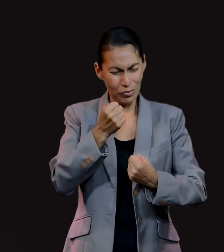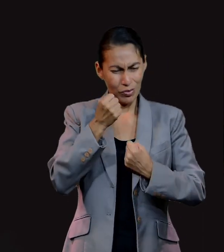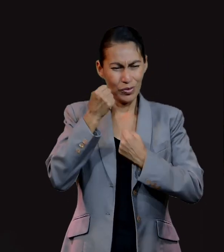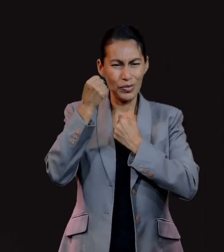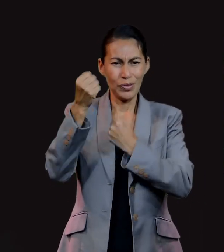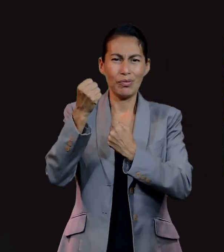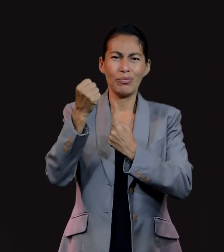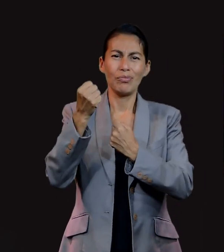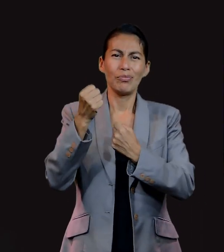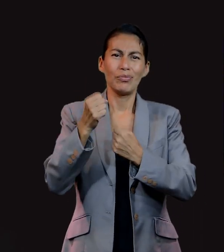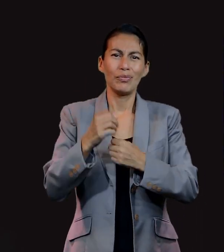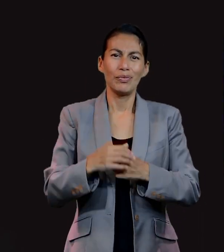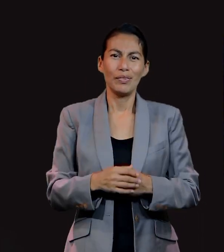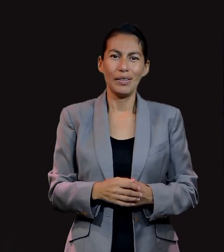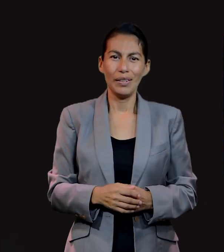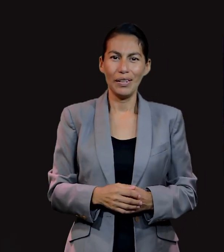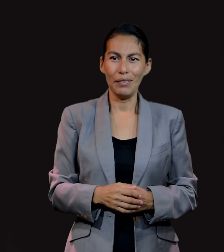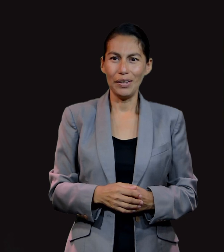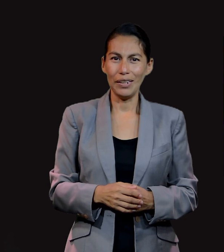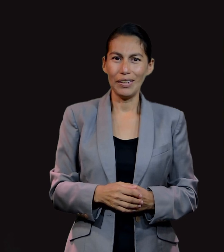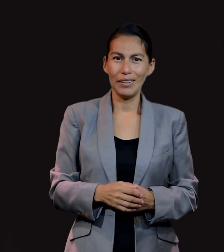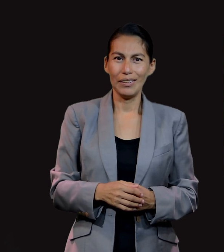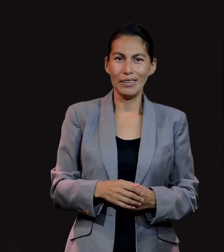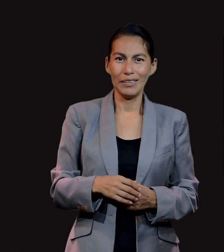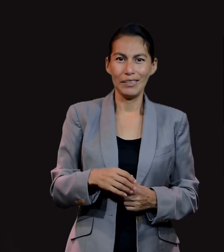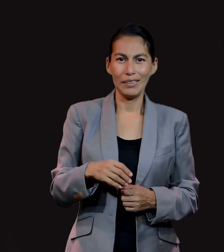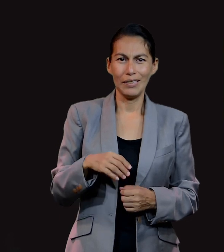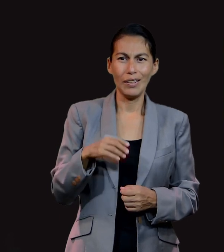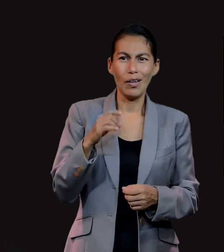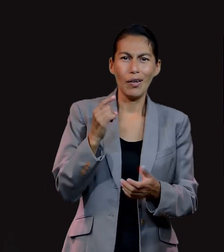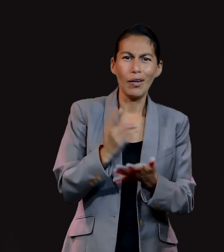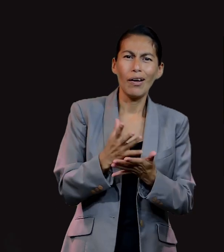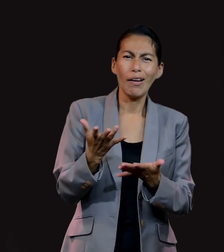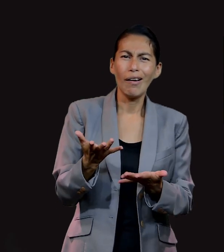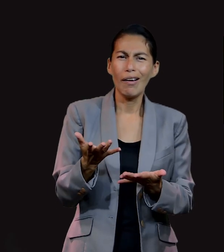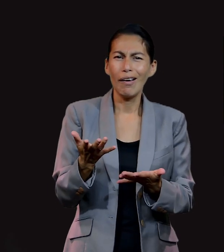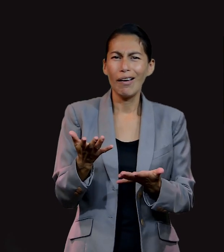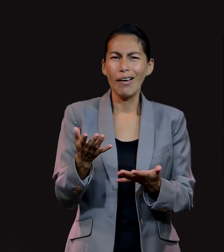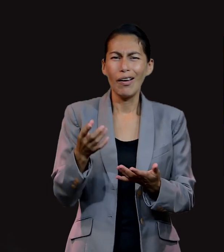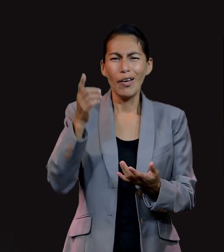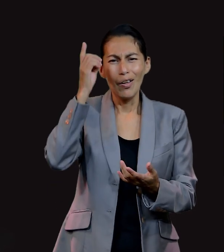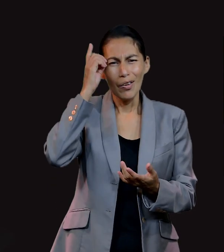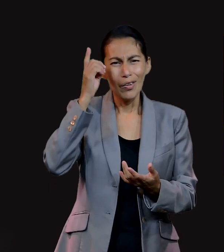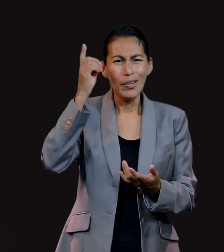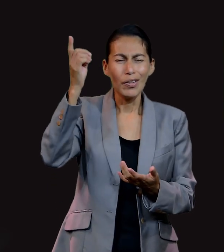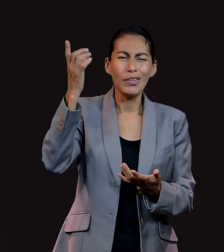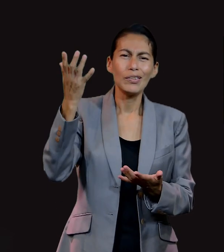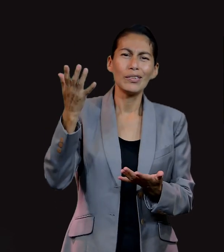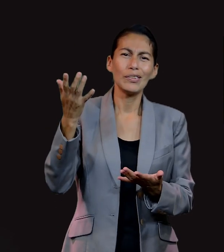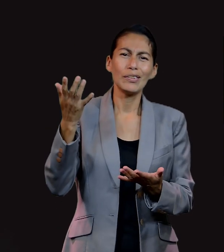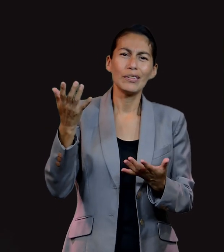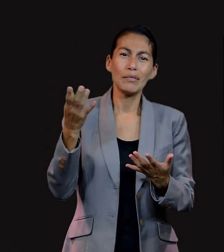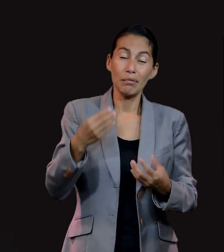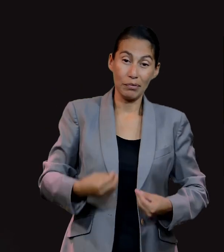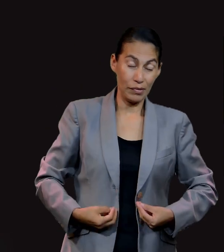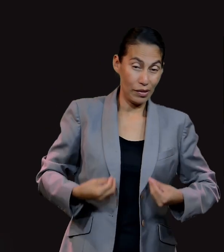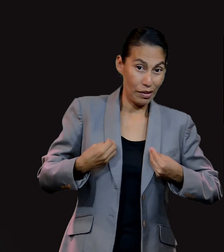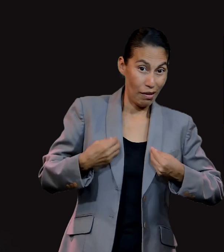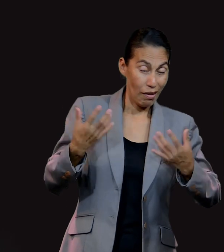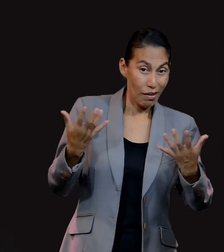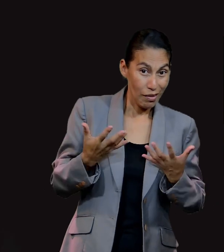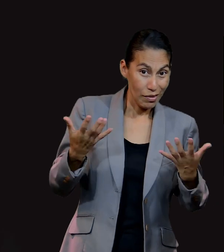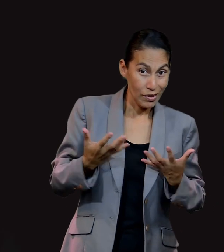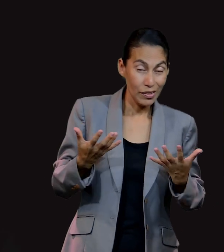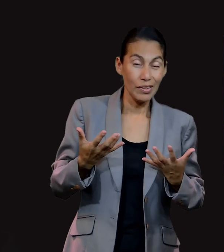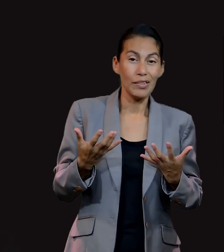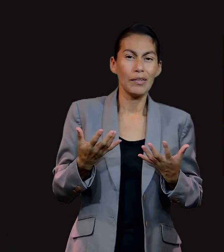pastor usted ha experimentado aunque nos ha dicho solamente una parte de tantas cosas